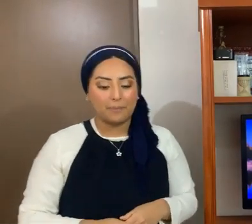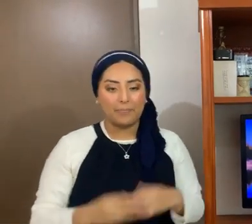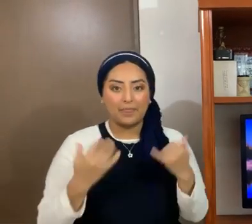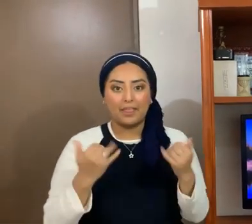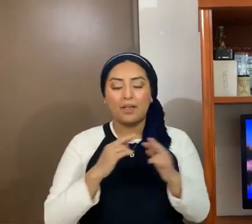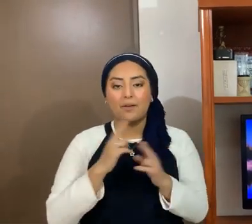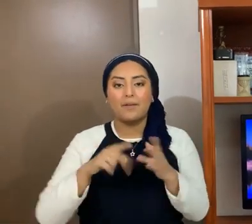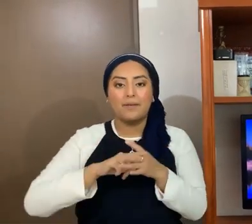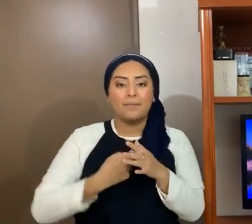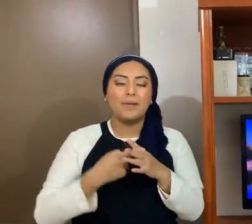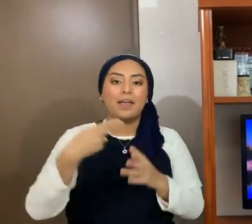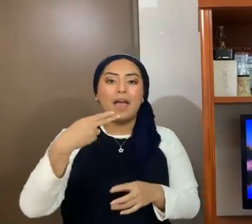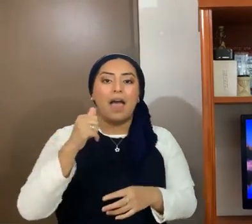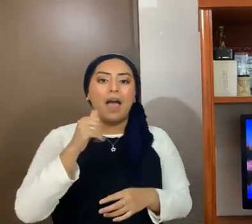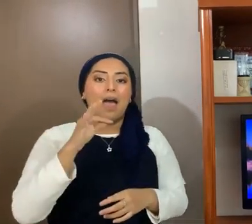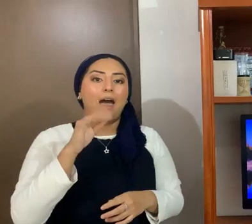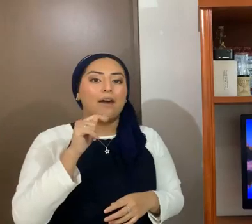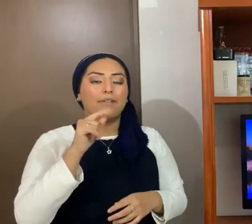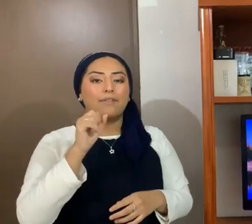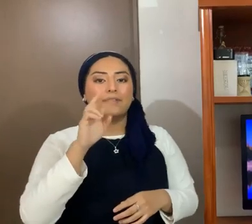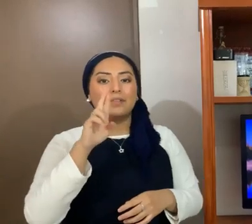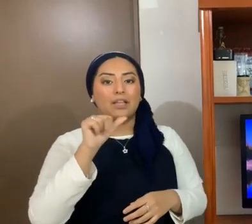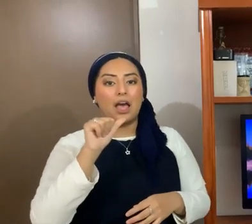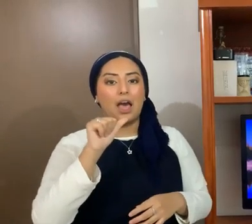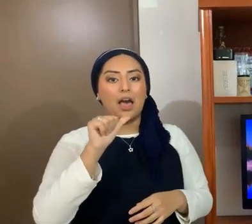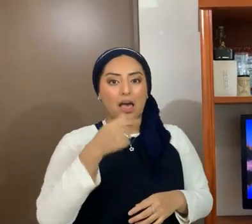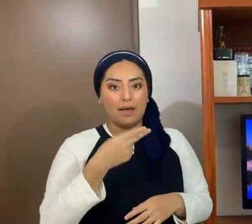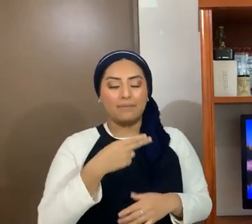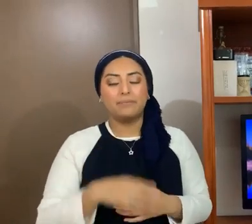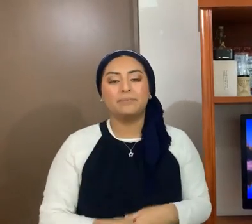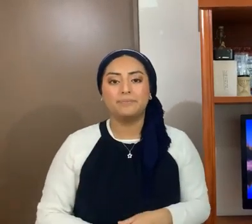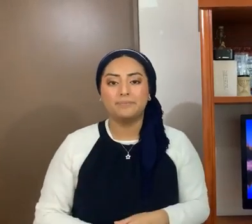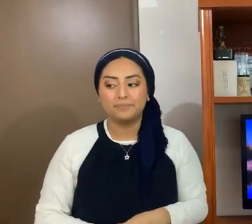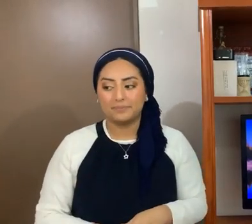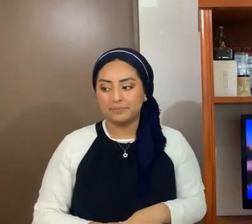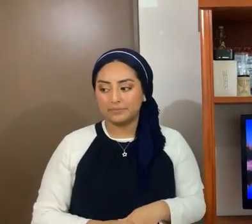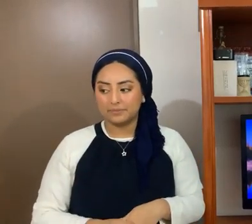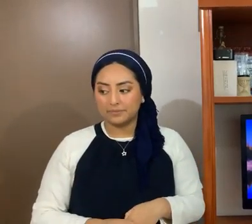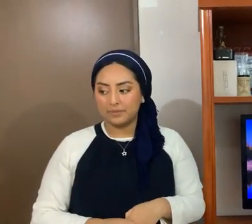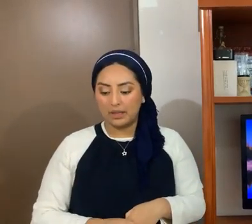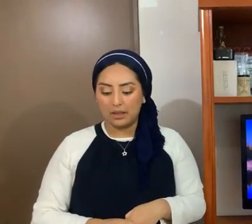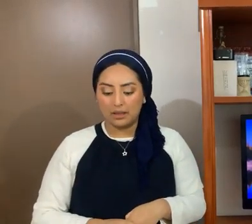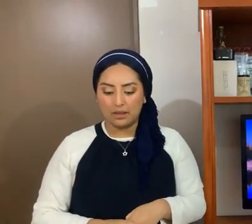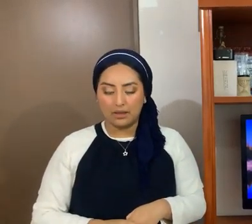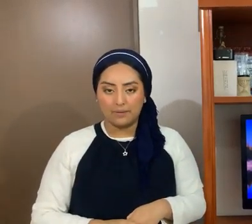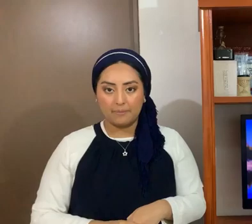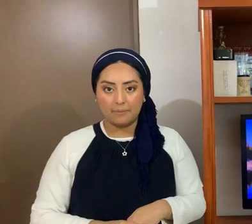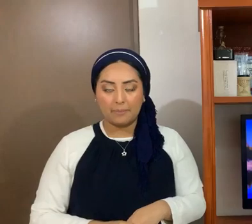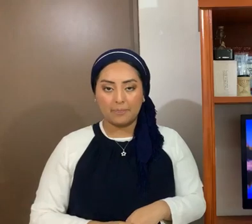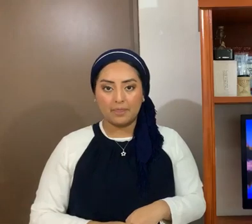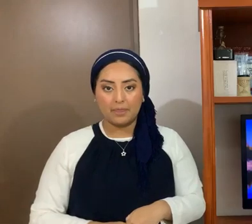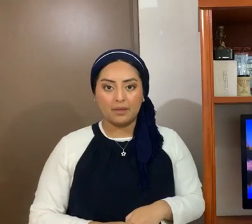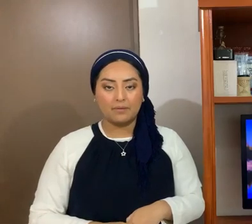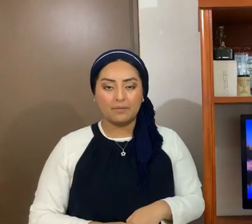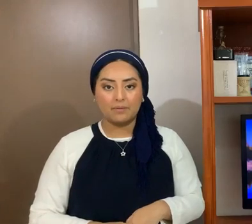sí, a la Haftará. Primera de Reyes, capítulo 7, en el verso